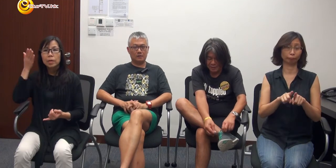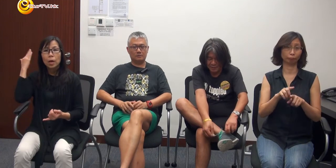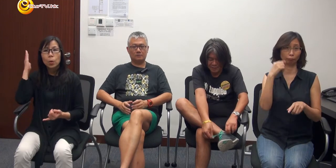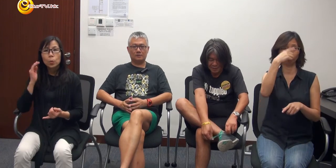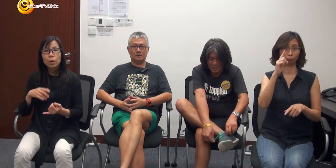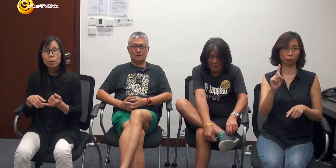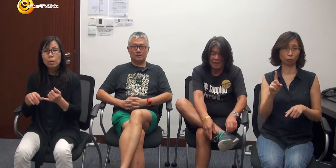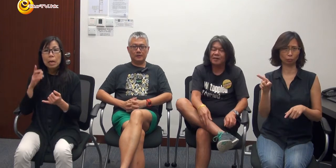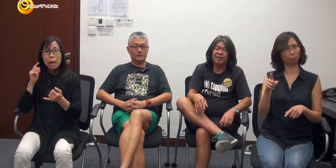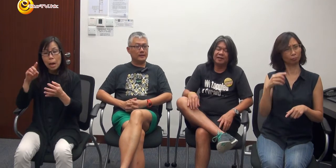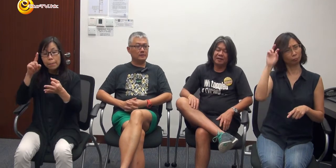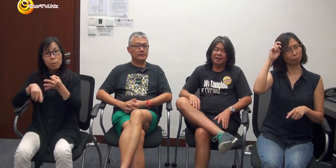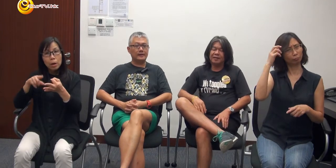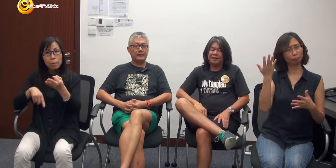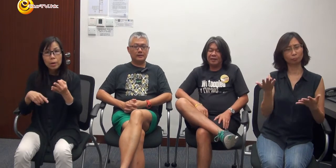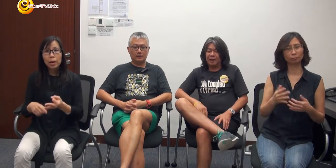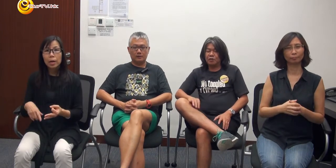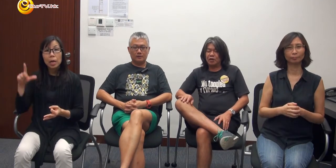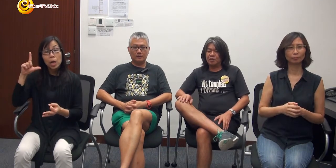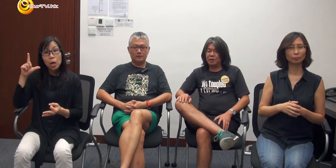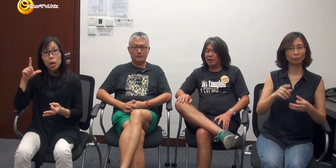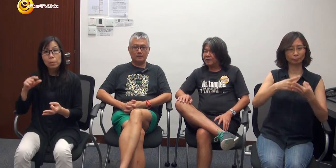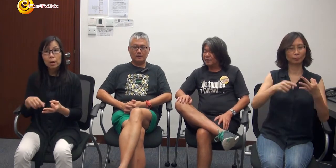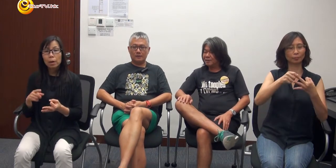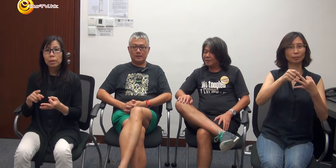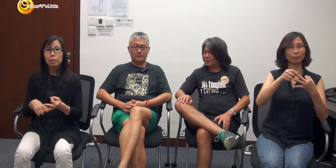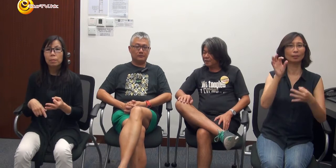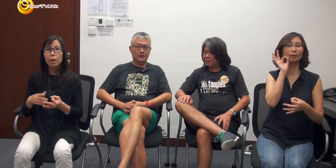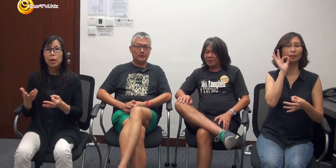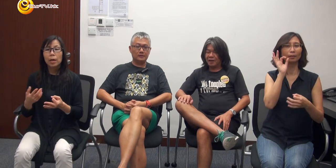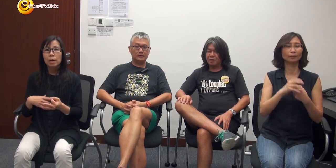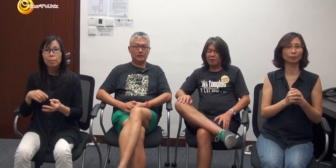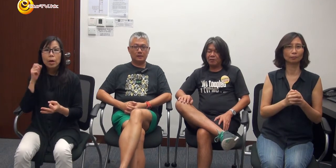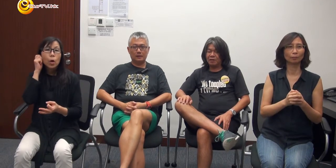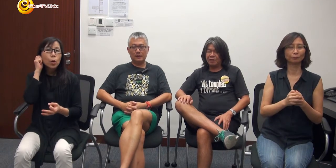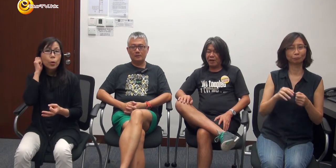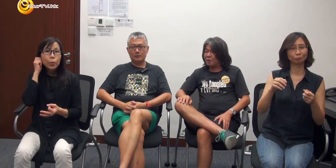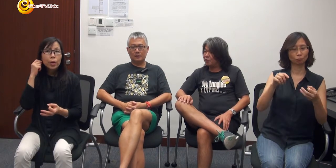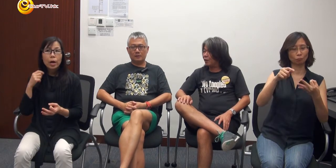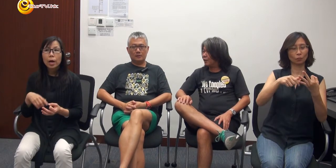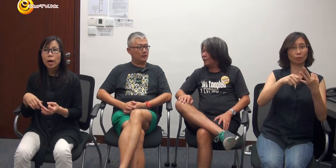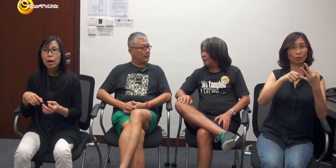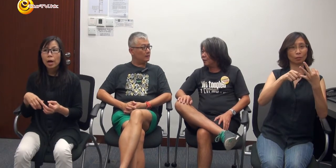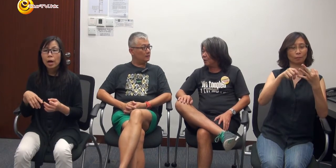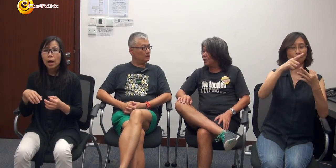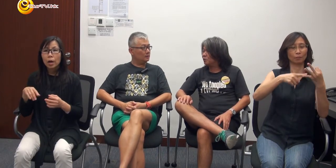章，咁呢一個大家都識啦，呢兩個。 李國章仲有邊個啊？ 紀文鳳啦。 紀文鳳。 係啦。 紀文鳳都係㗎。 係啊。 佢憑咩做